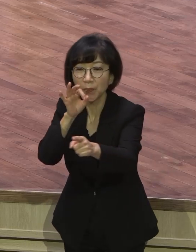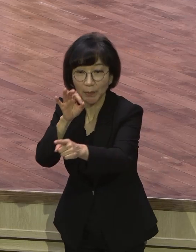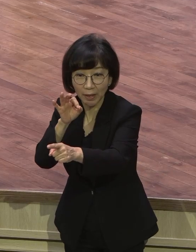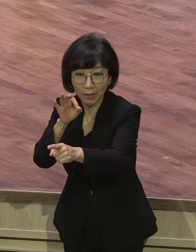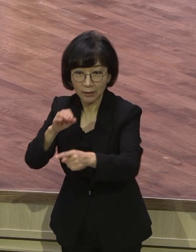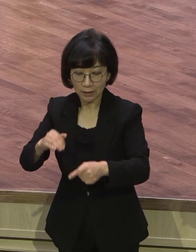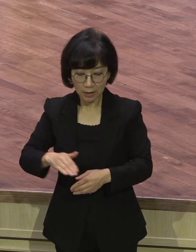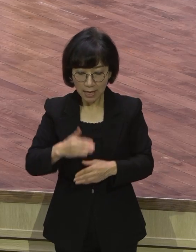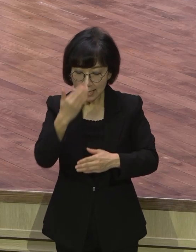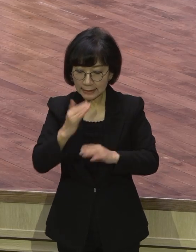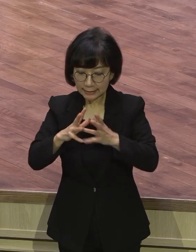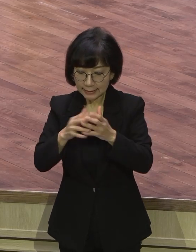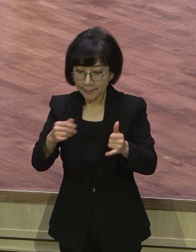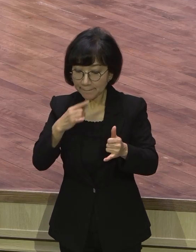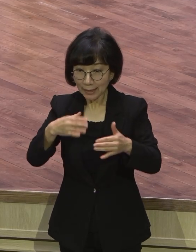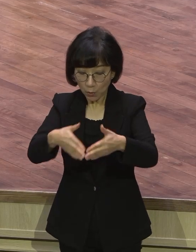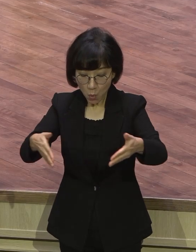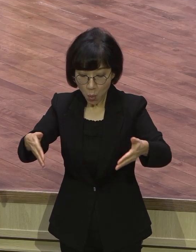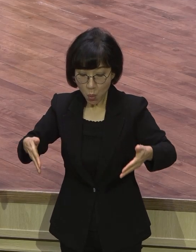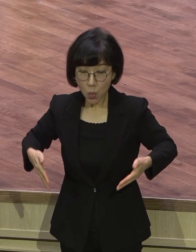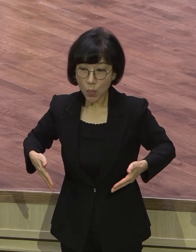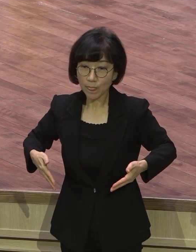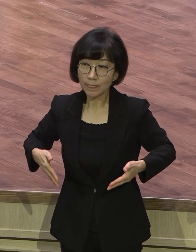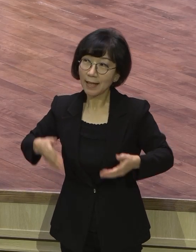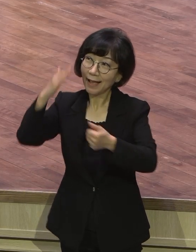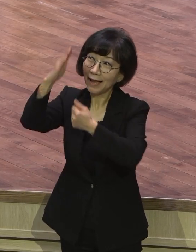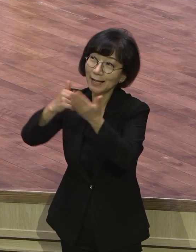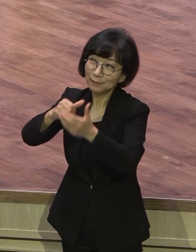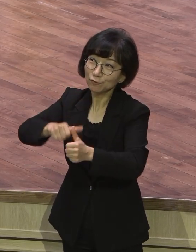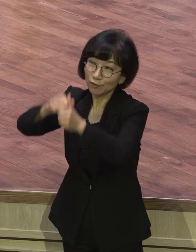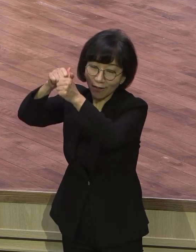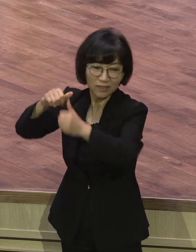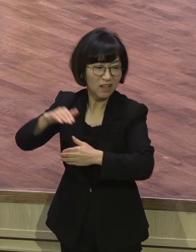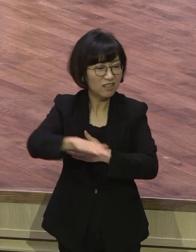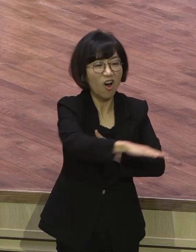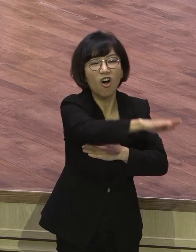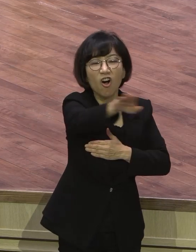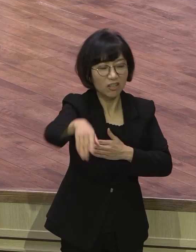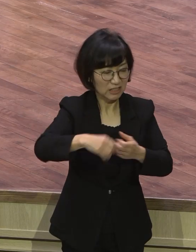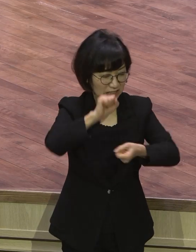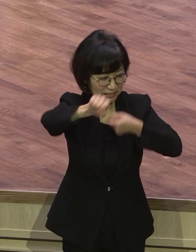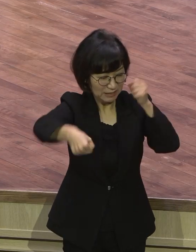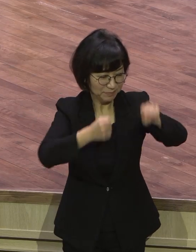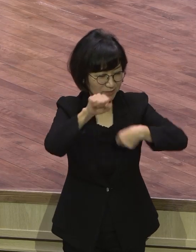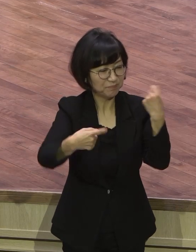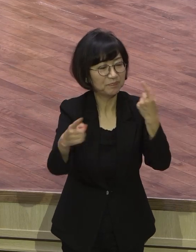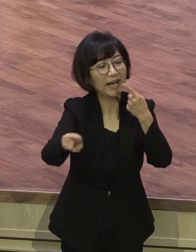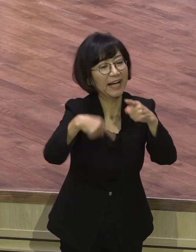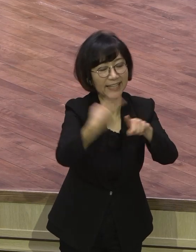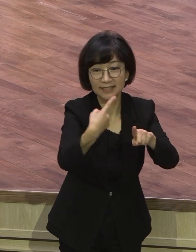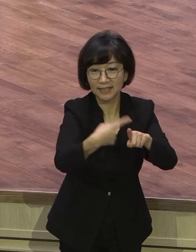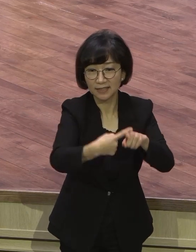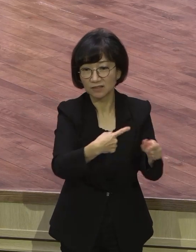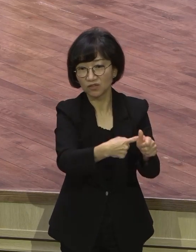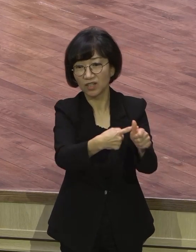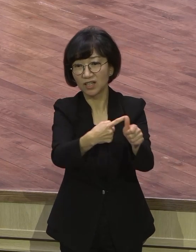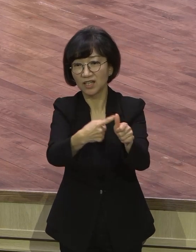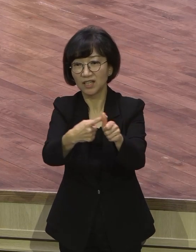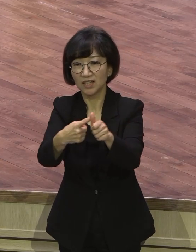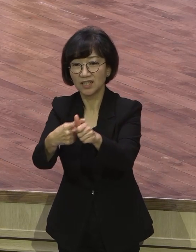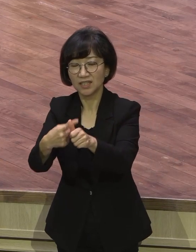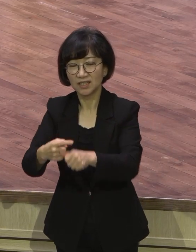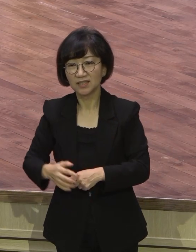자녀로 뽑았다. 나머지 다 짐승들이요. 그렇게 생각하는 건 지금도 마찬가지 이스라엘을 가보세요. 우리를 짐승치고